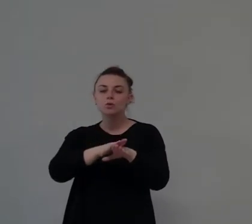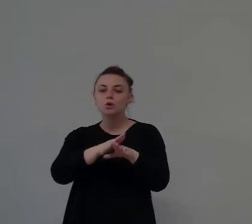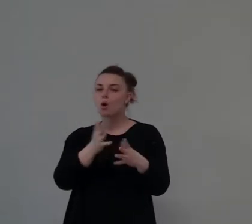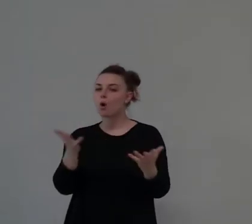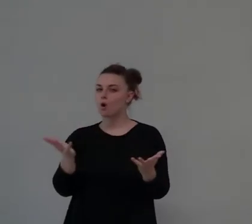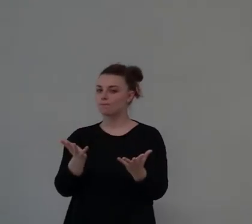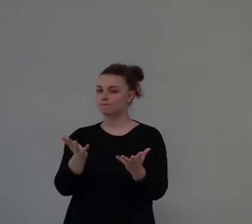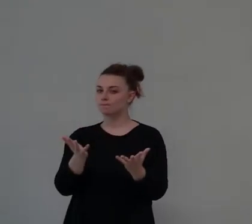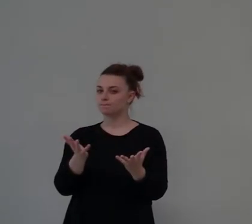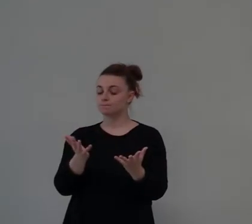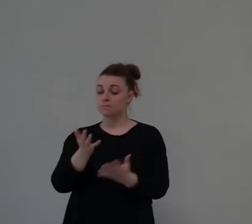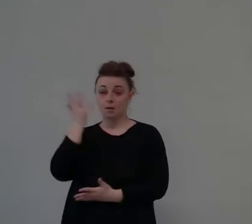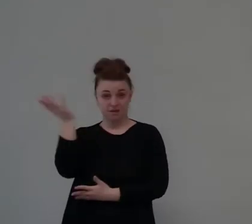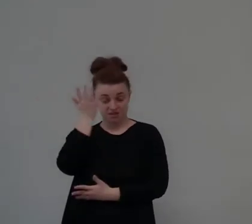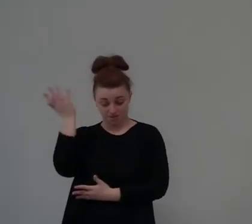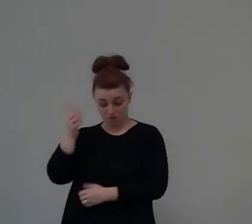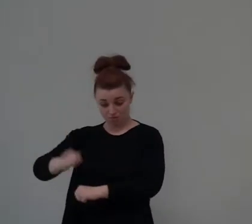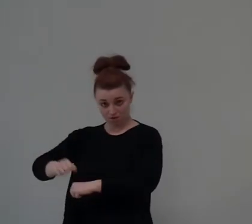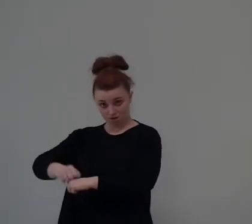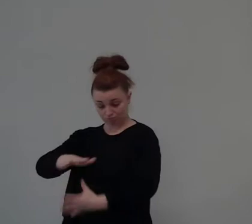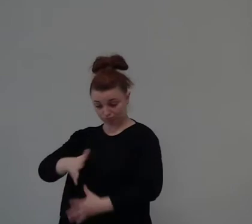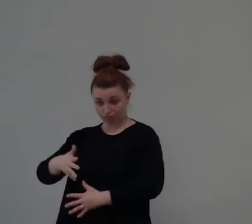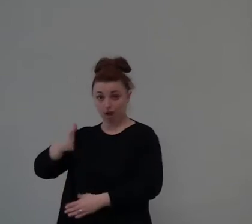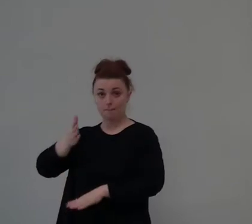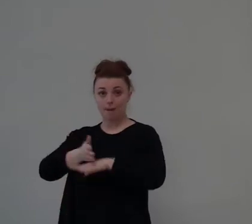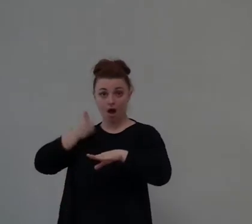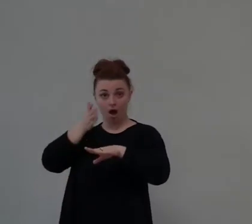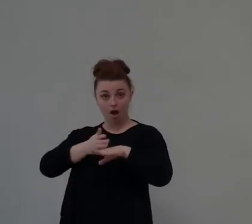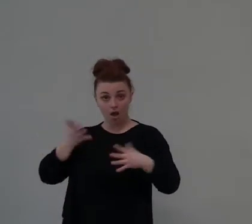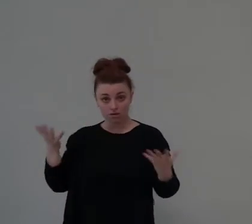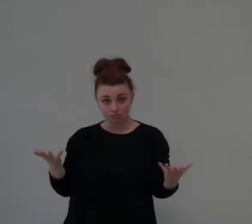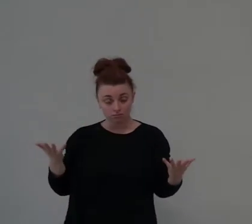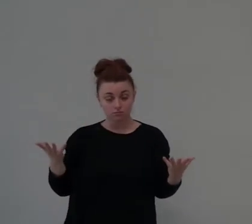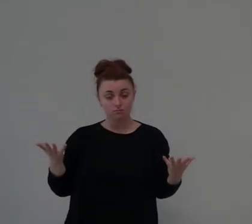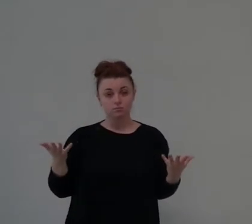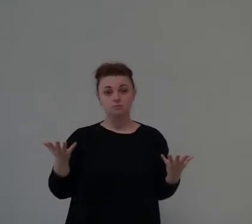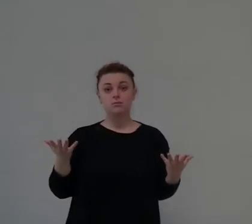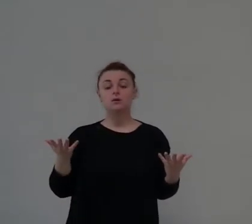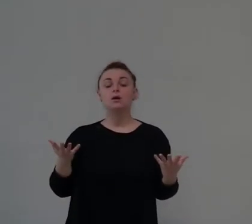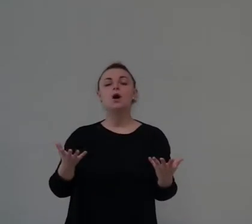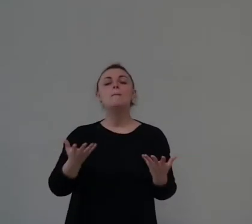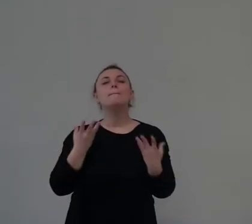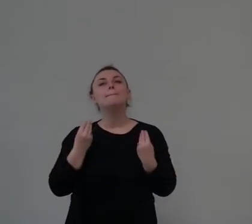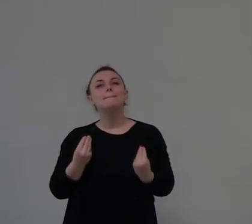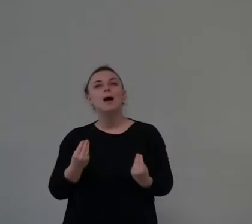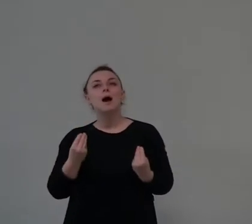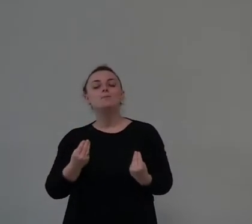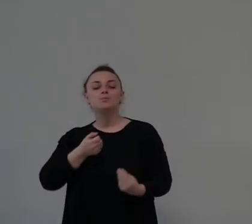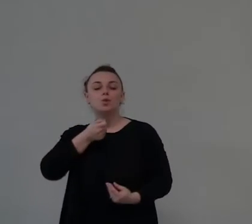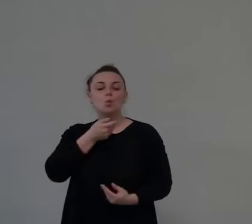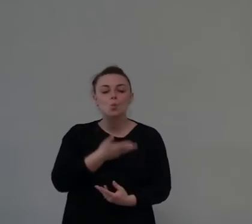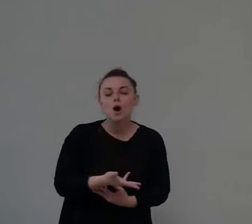Prende una pietra, trasforma in un pane. Oppure quanto e quando